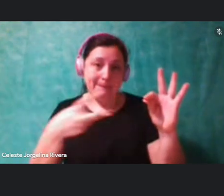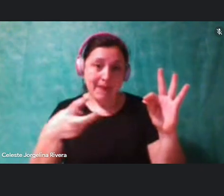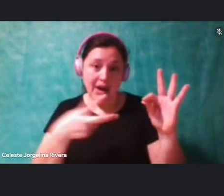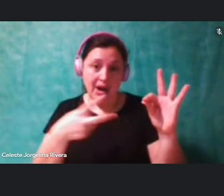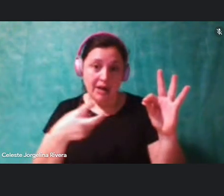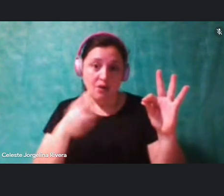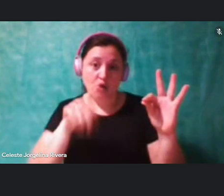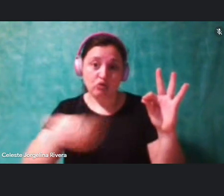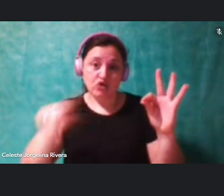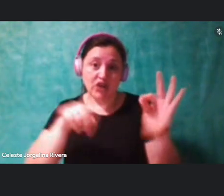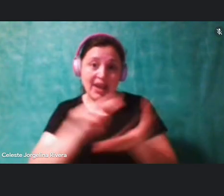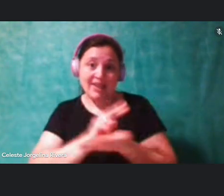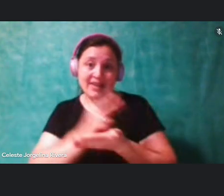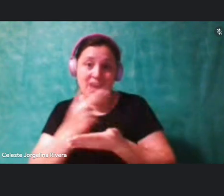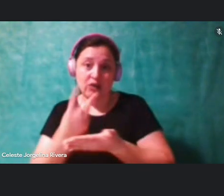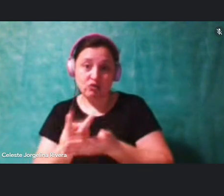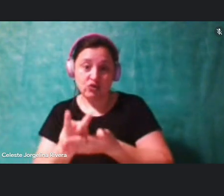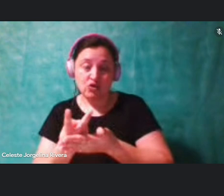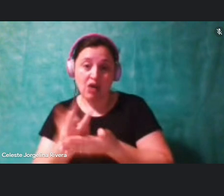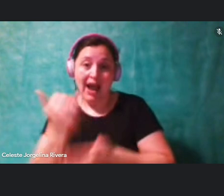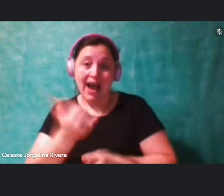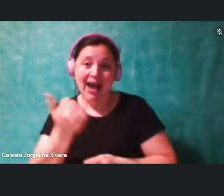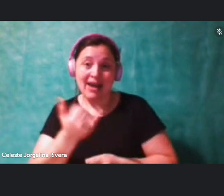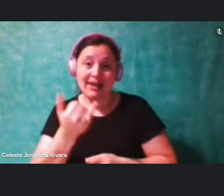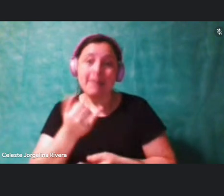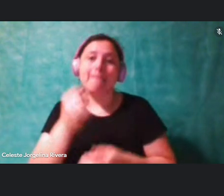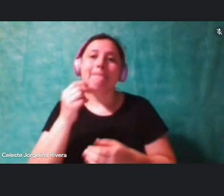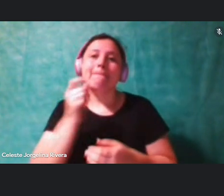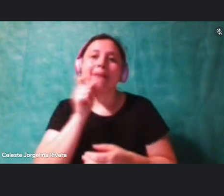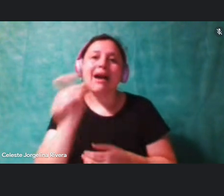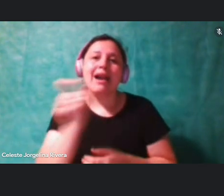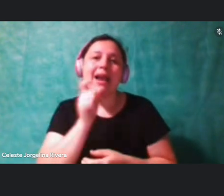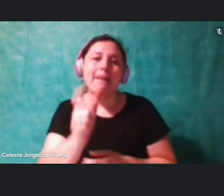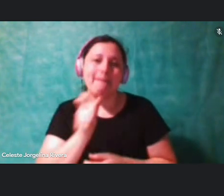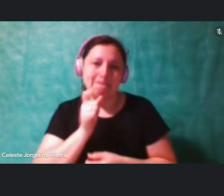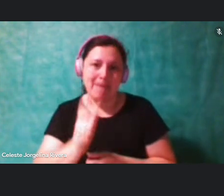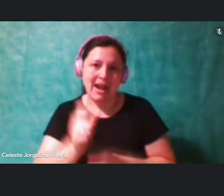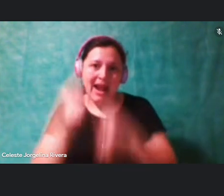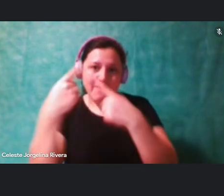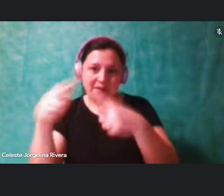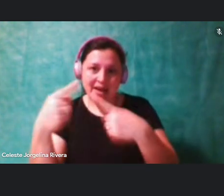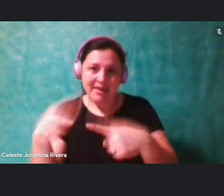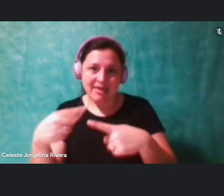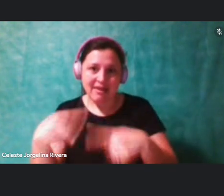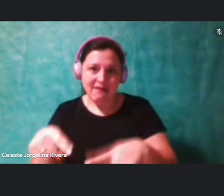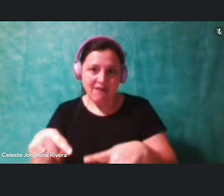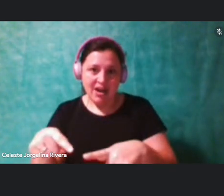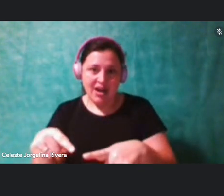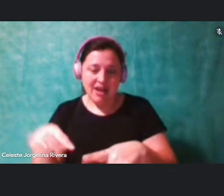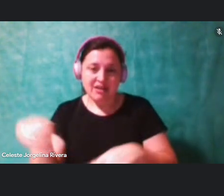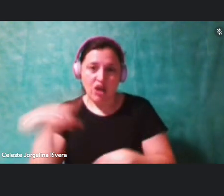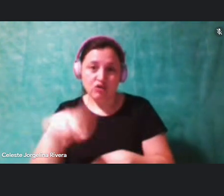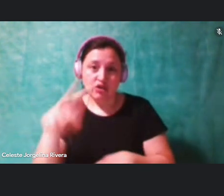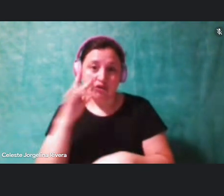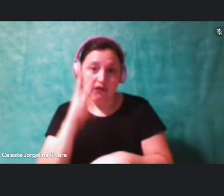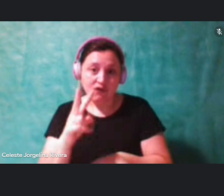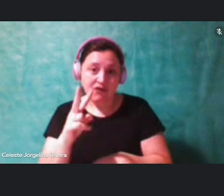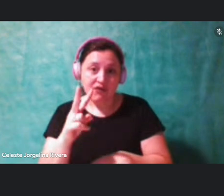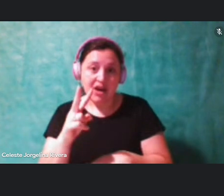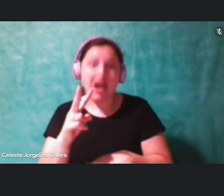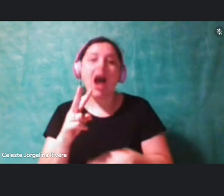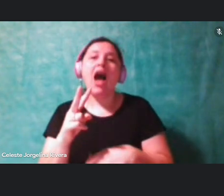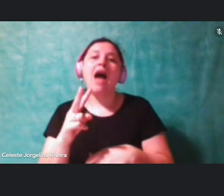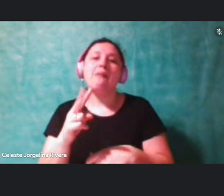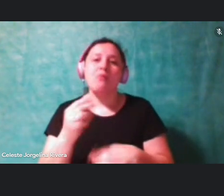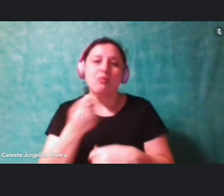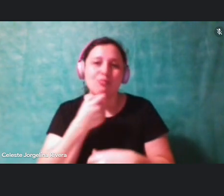esta palabra may, que se usa puede, ¿sí? O sea, no se dice que se define, puede definirse, ¿sí? Puede